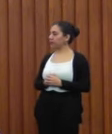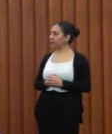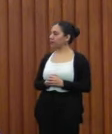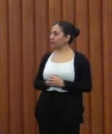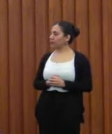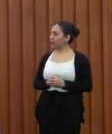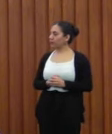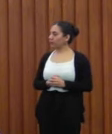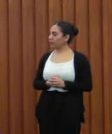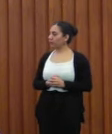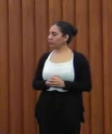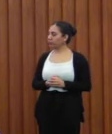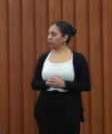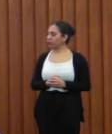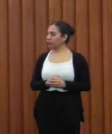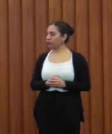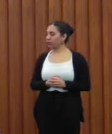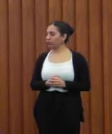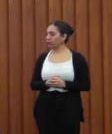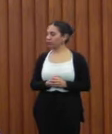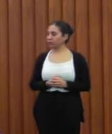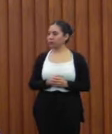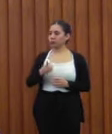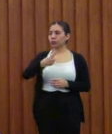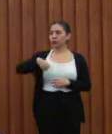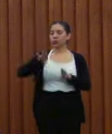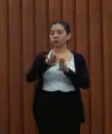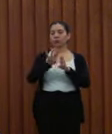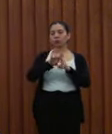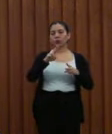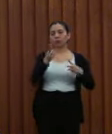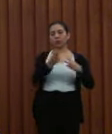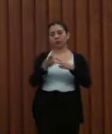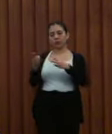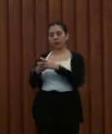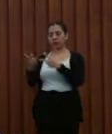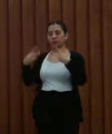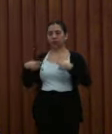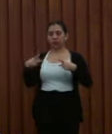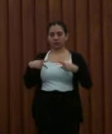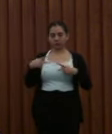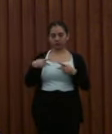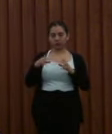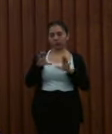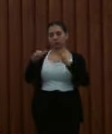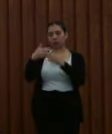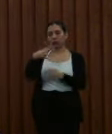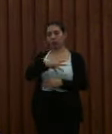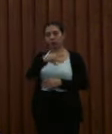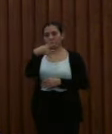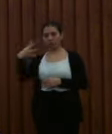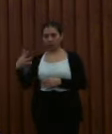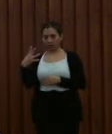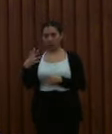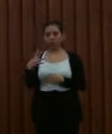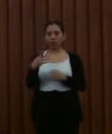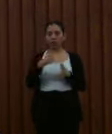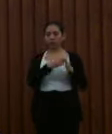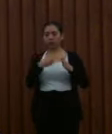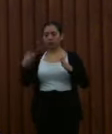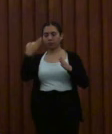Nuestro informe de violencia extrema, los asesinatos de personas LGBTI en México, los saldos del sexenio 2013-2018.